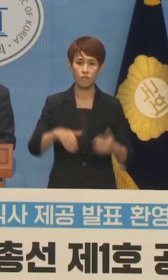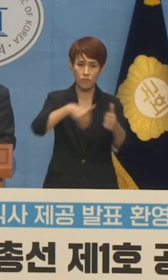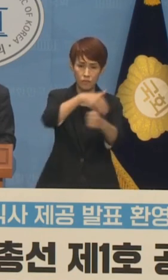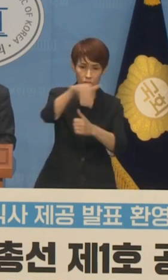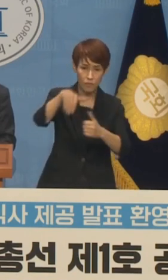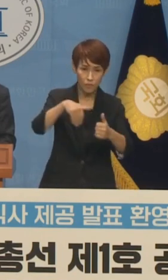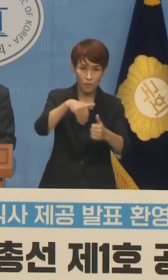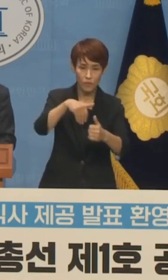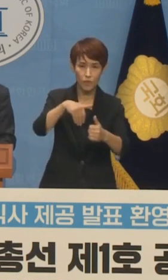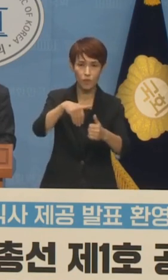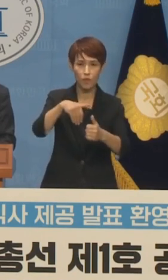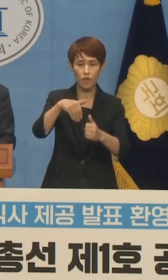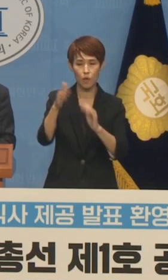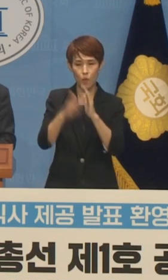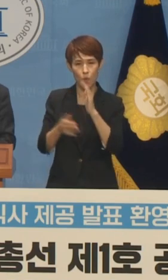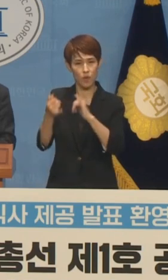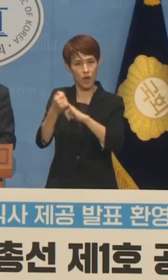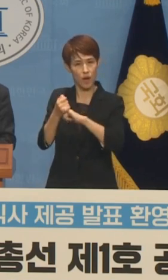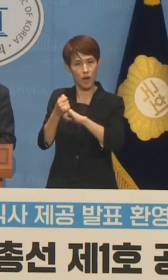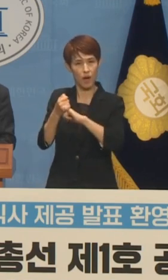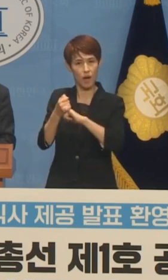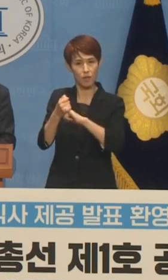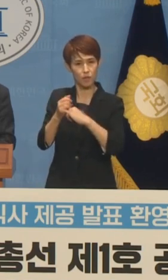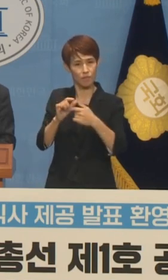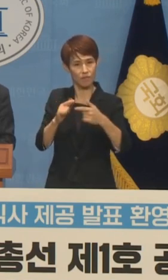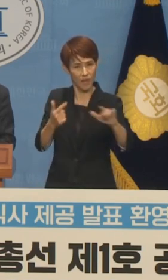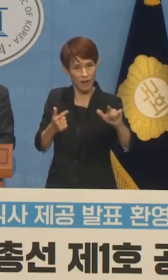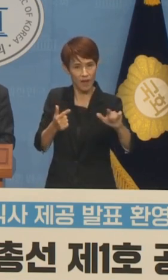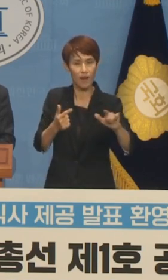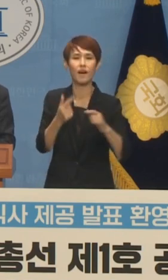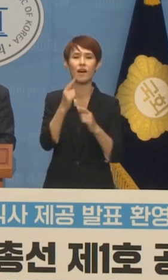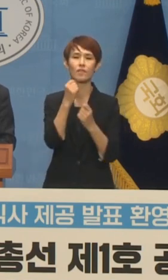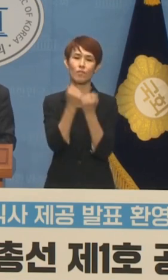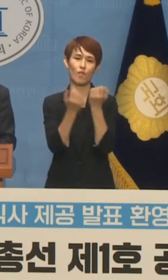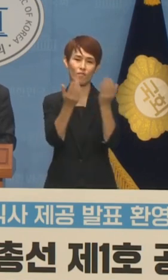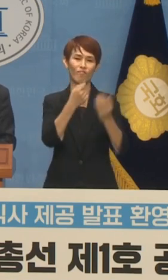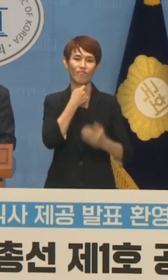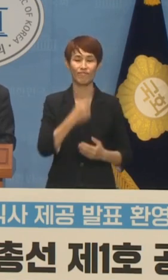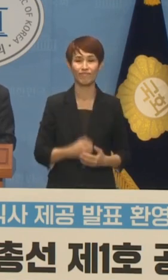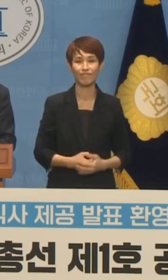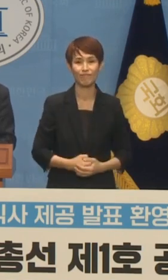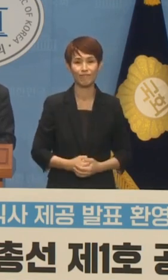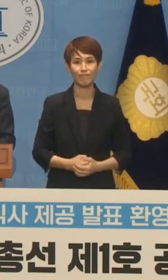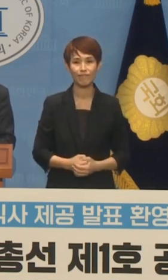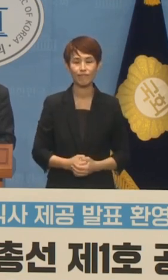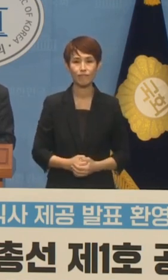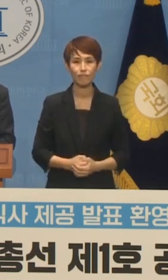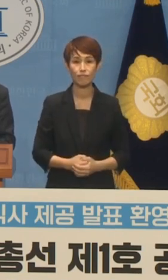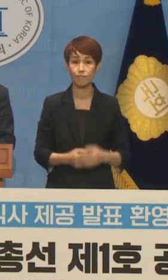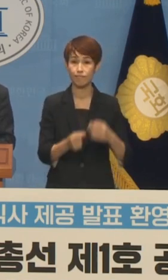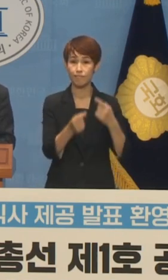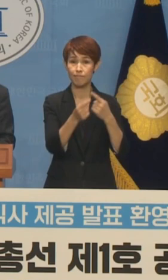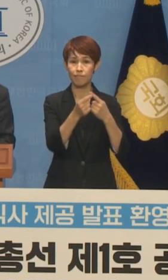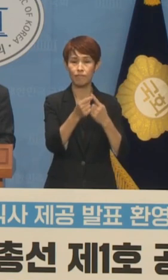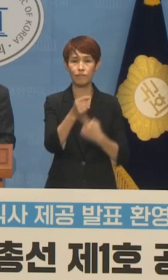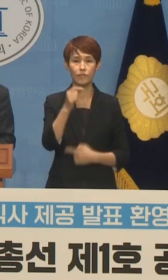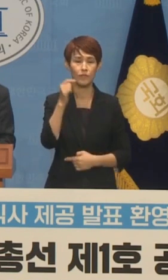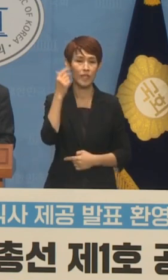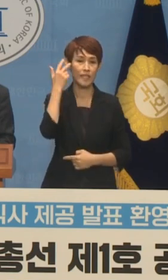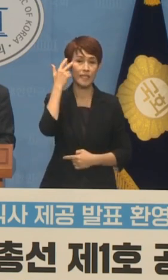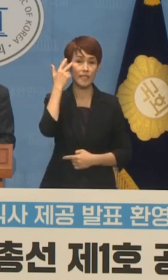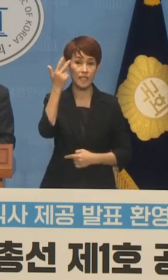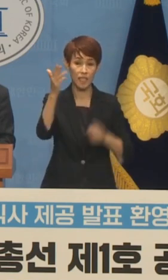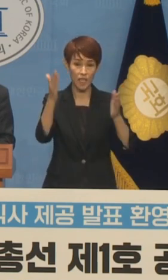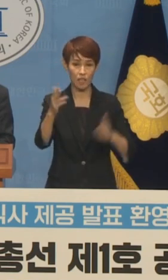우리의 공약과 조금 다른 것이 있어서 제가 부연 설명을 통해서 말씀드리겠습니다. 첫째는 주